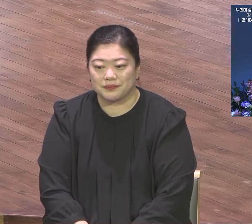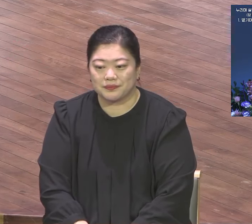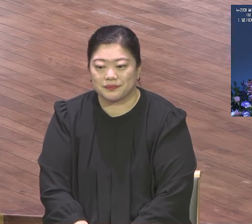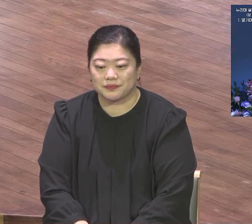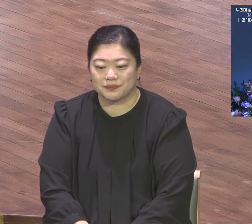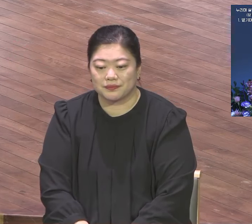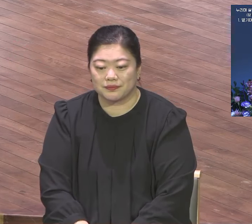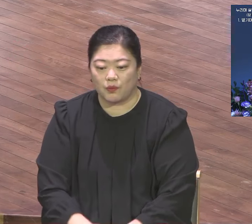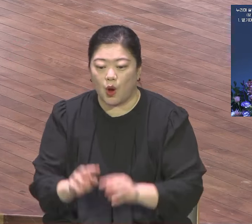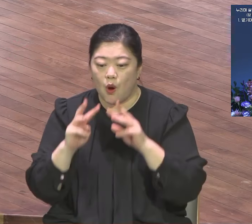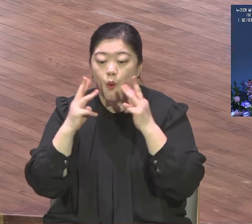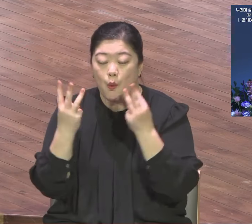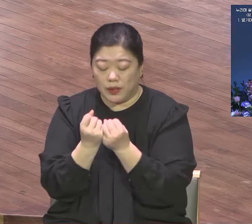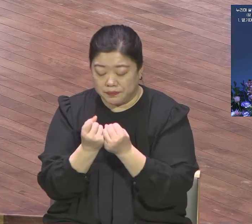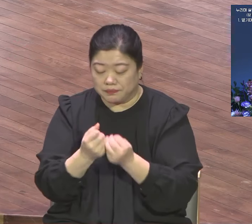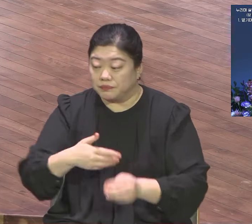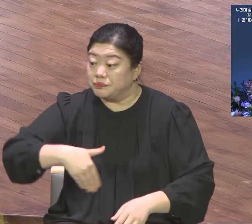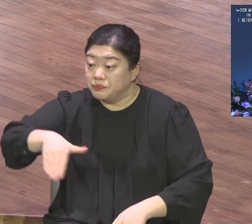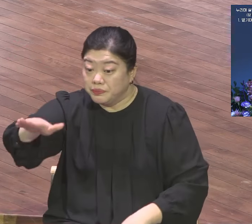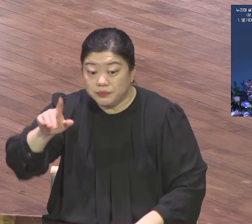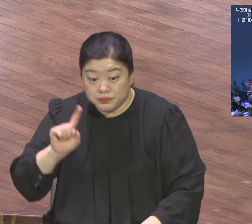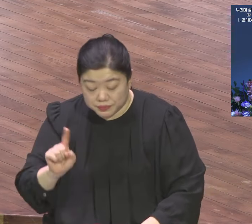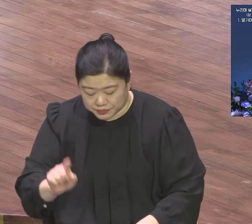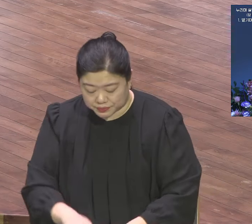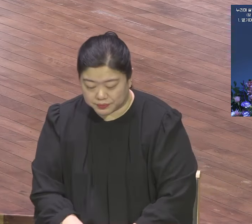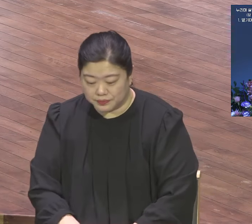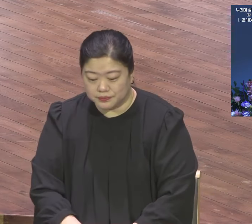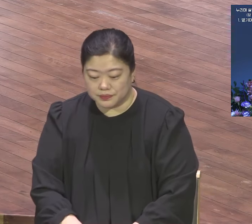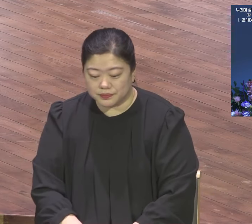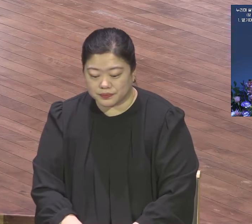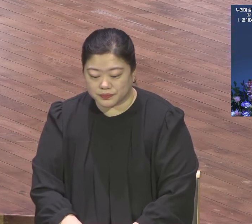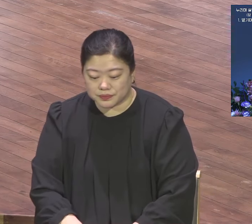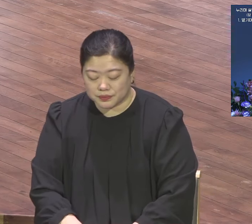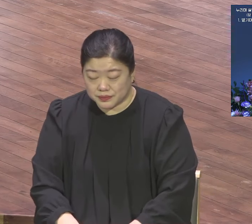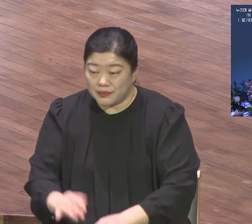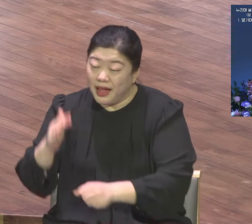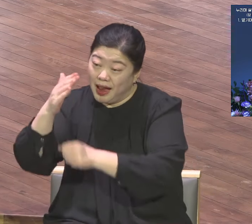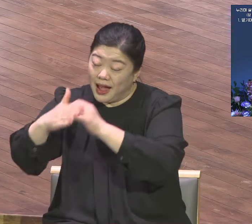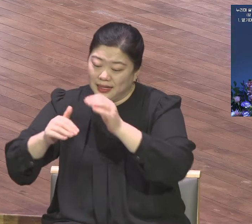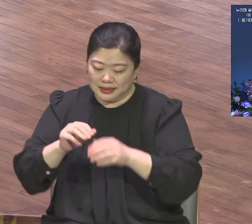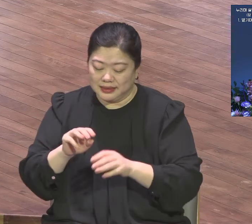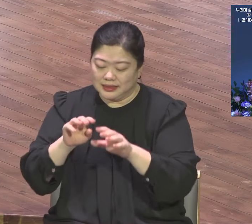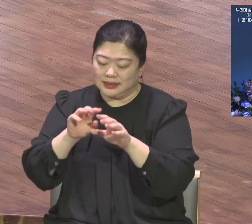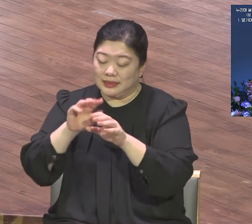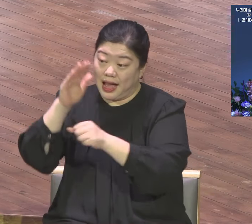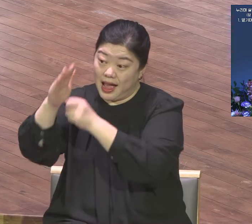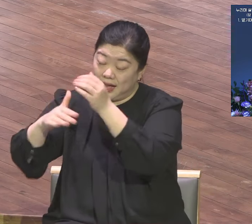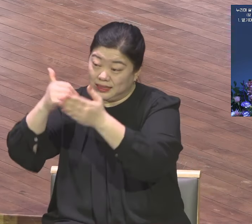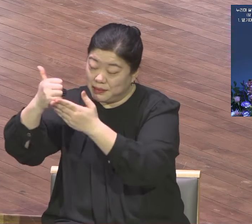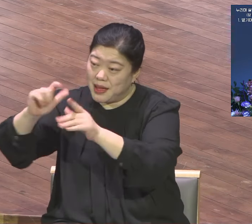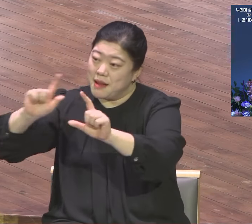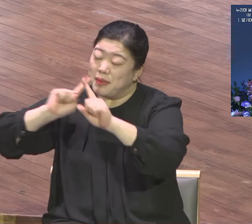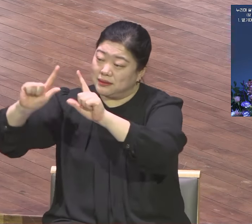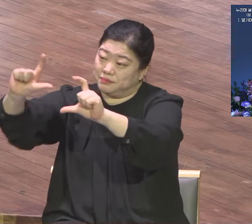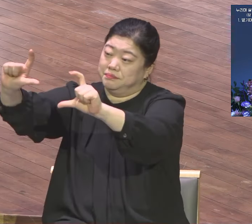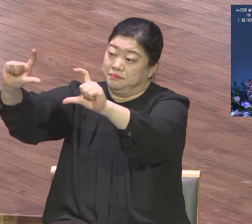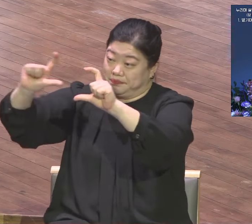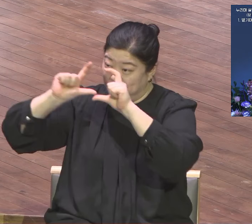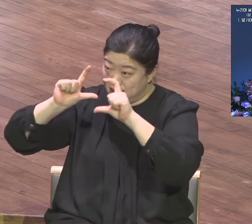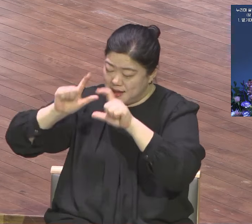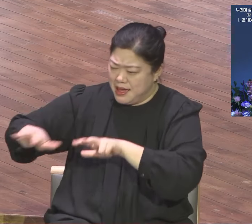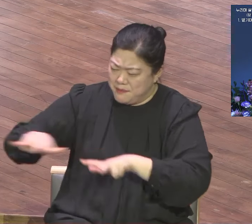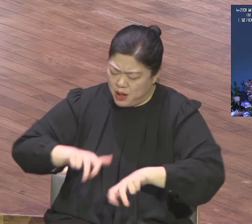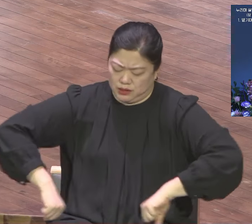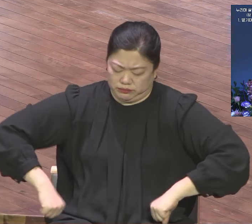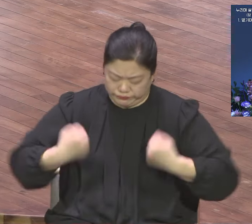어떤 미션이 선포가 되면요, 즉시로 움직이는 예원교회 DNA입니다. 메시지가 딱 선포되면 즉시